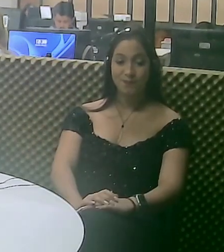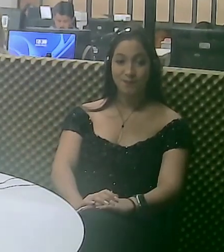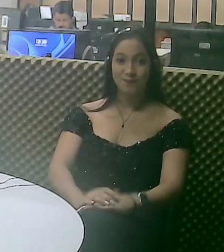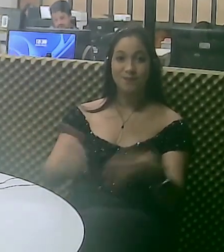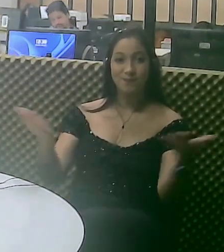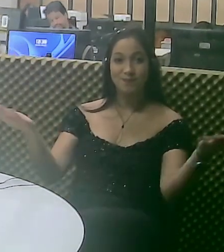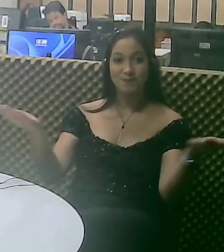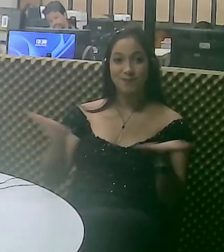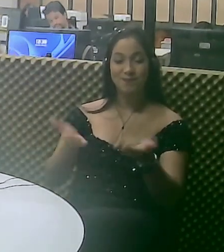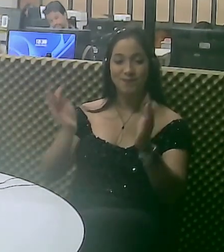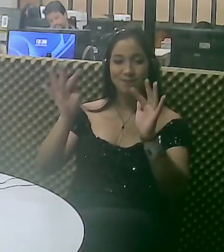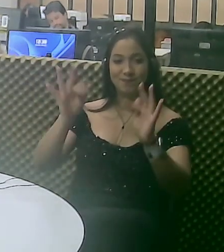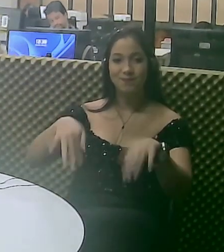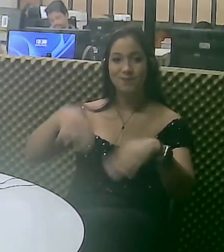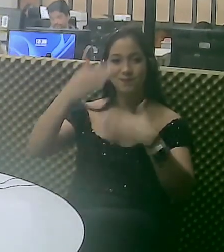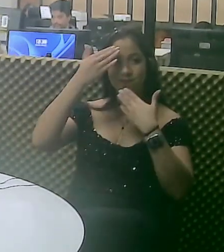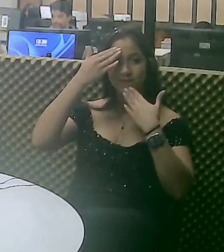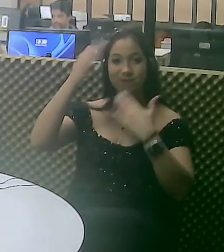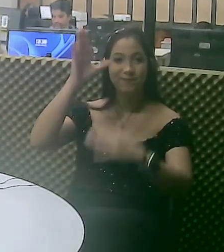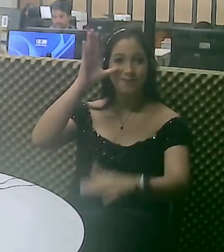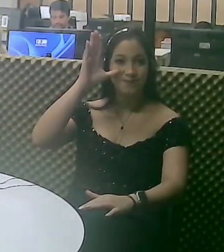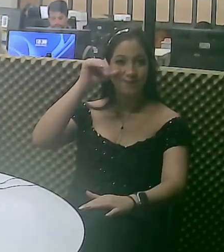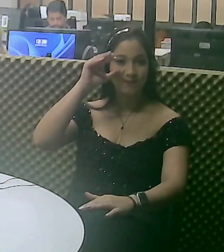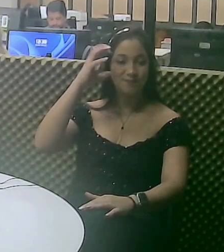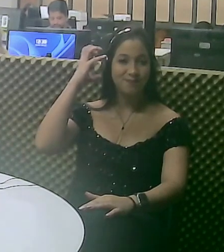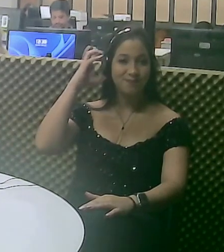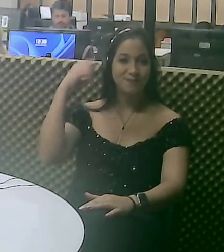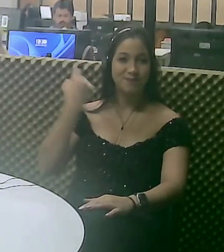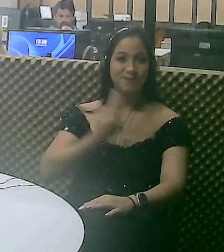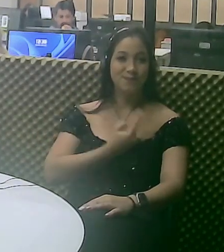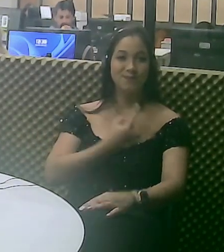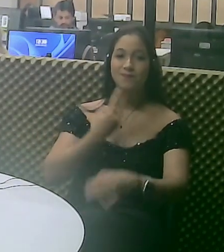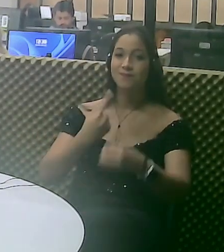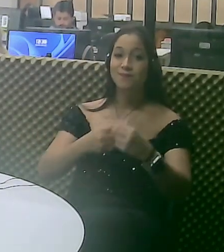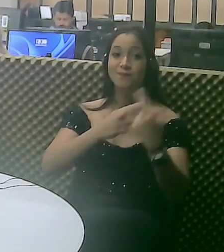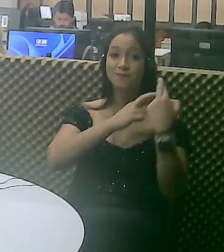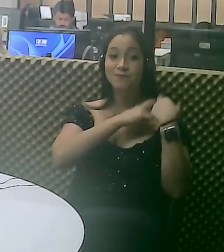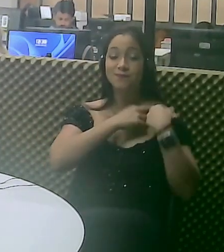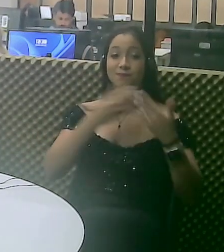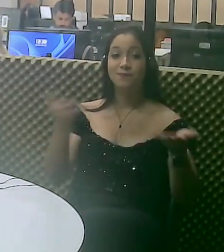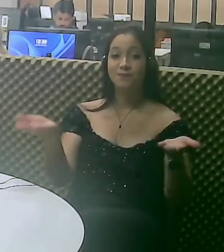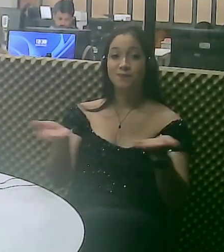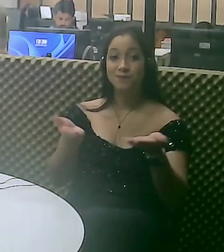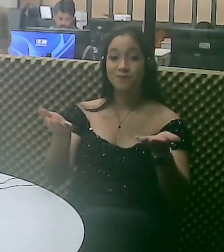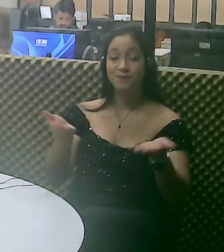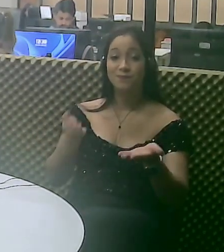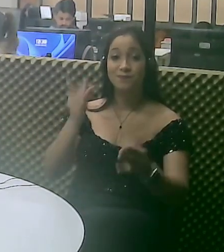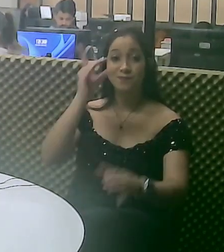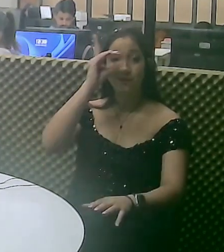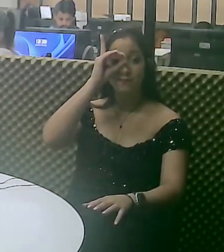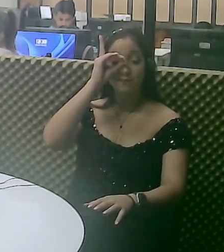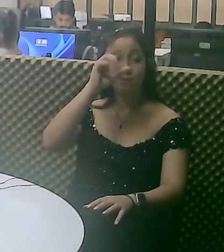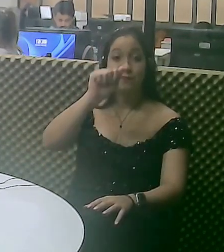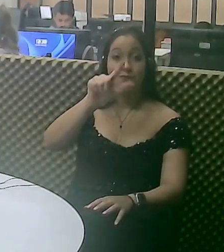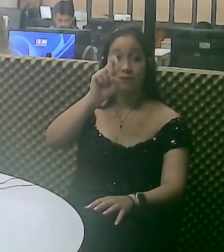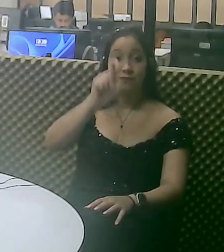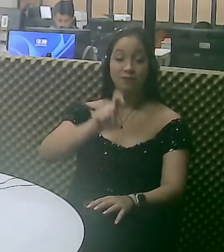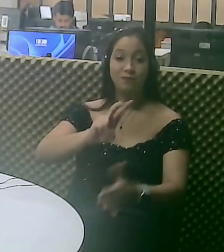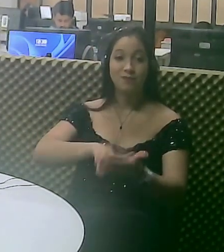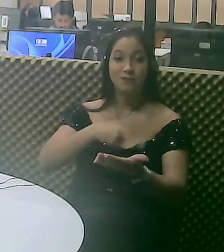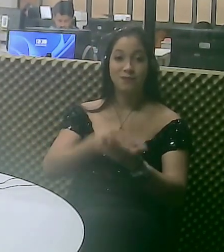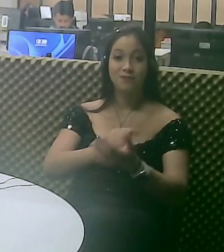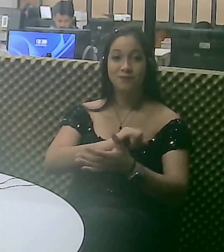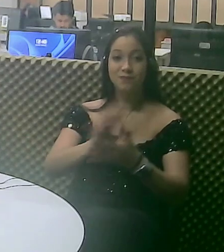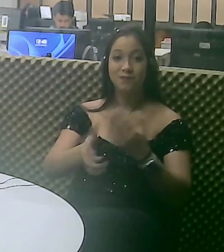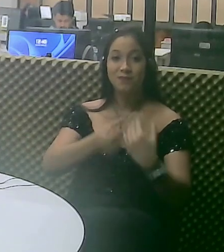A edição de hoje fica por aqui. Obrigado pela sua audiência. Rádio Nossa Cidade, jornalista responsável pela edição, Alex Rocha.